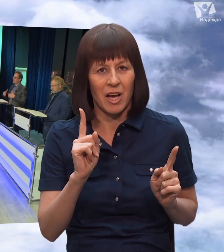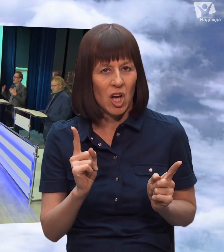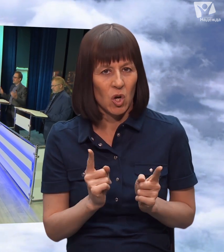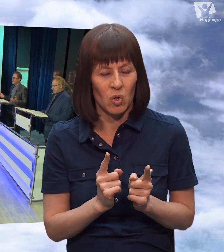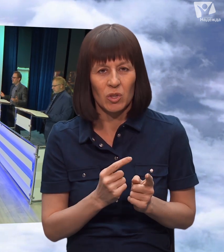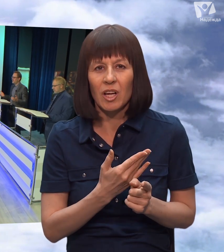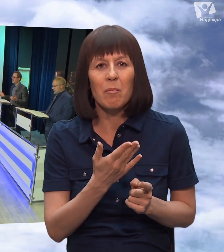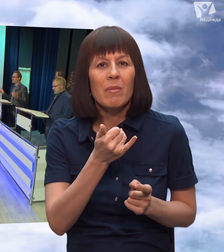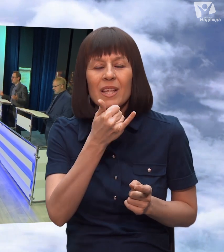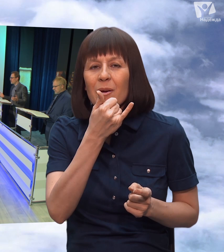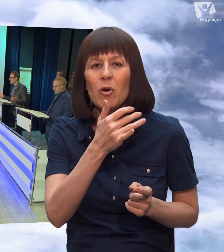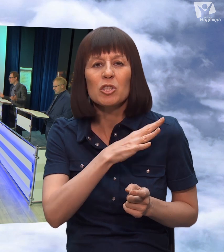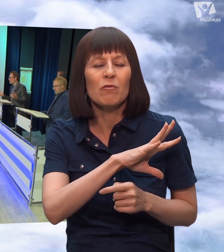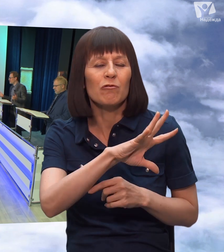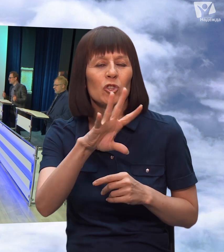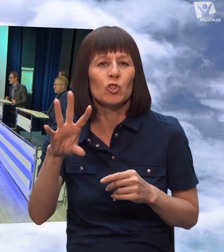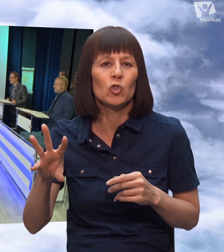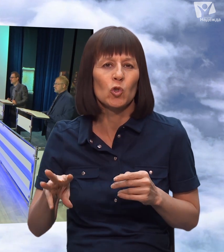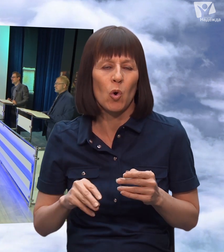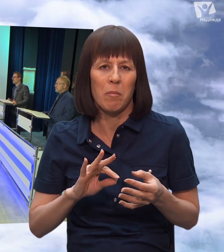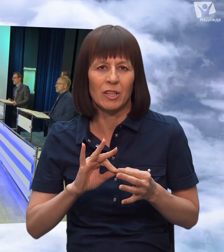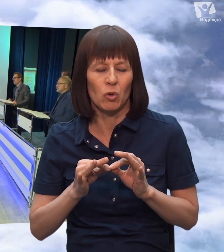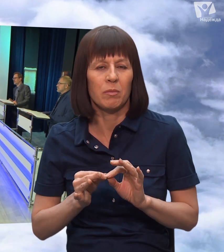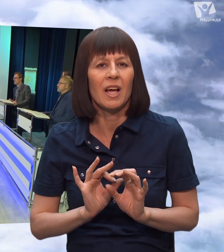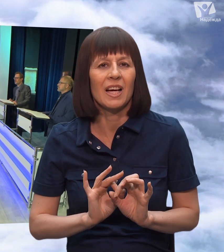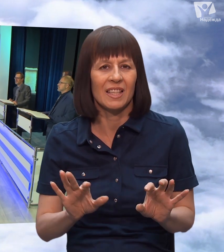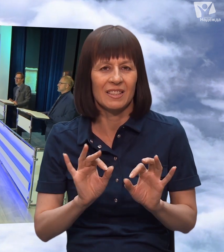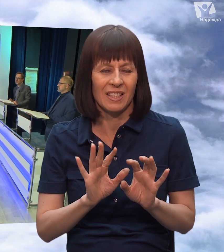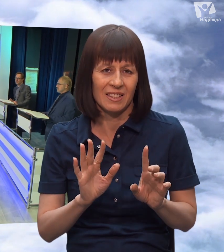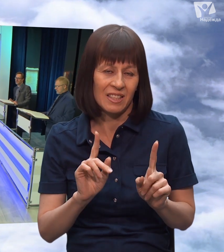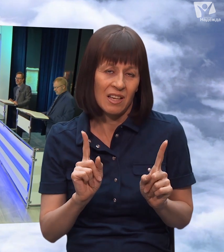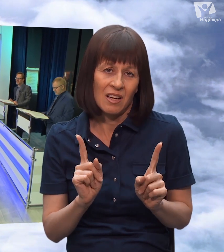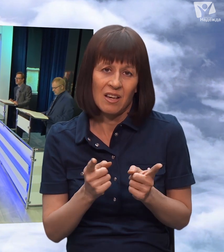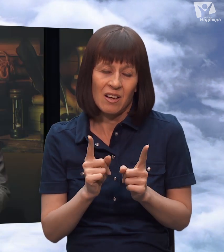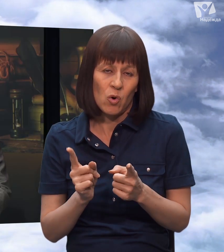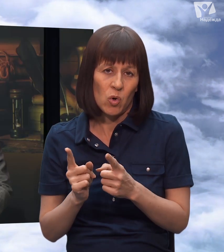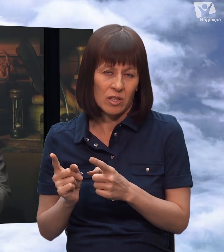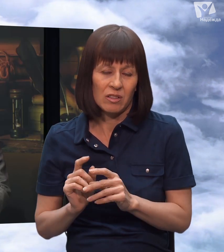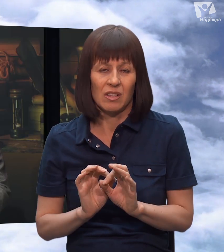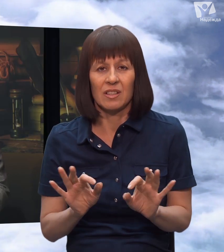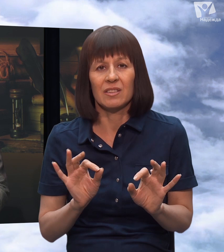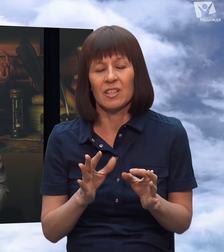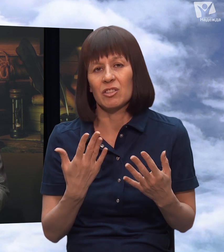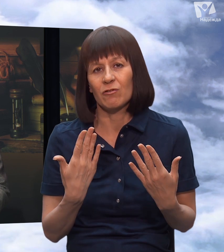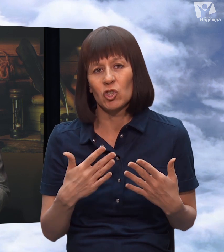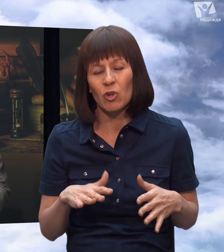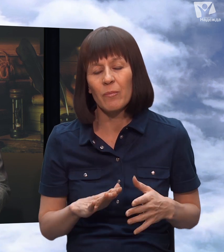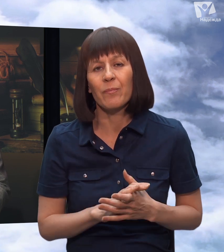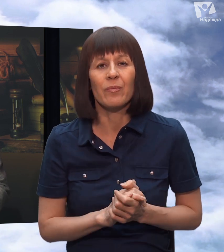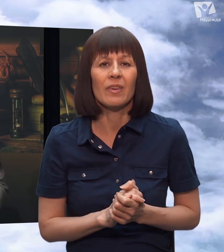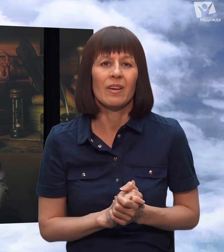тоже охватить даже того всего о чем наш урок говорит большая часть этого останется в качестве домашнего задания